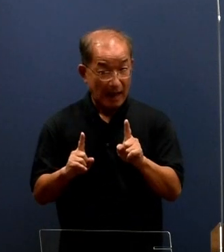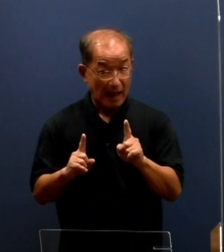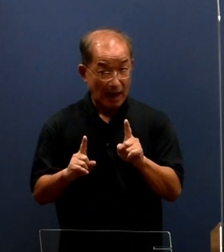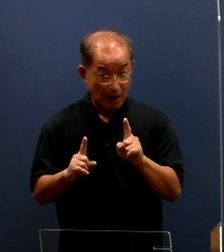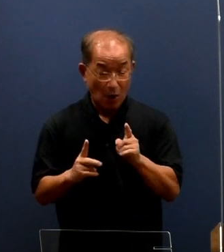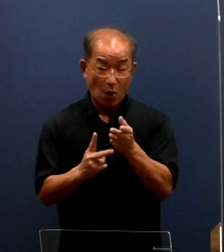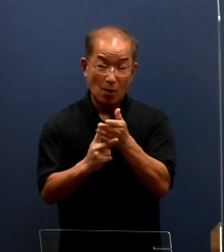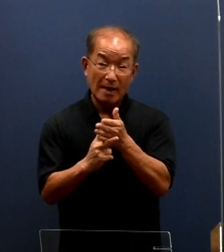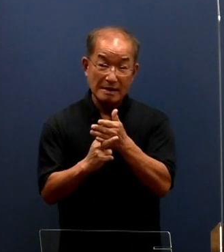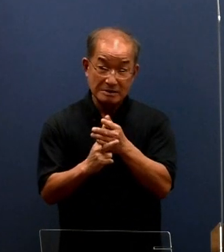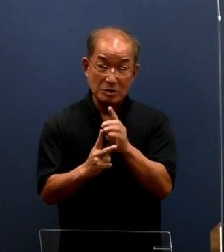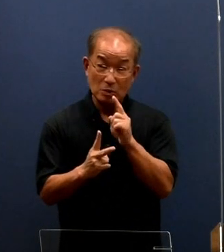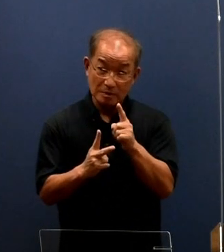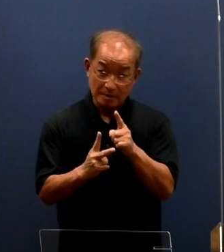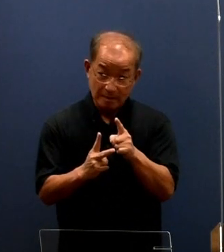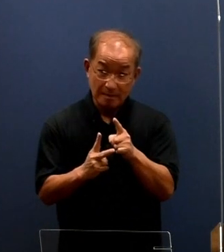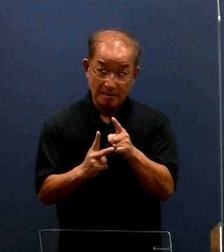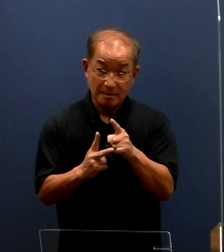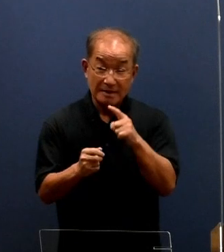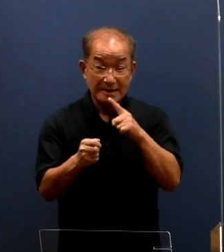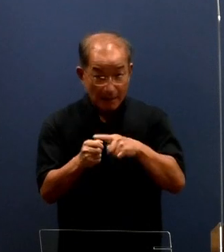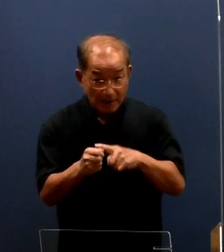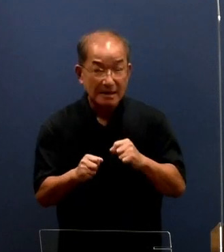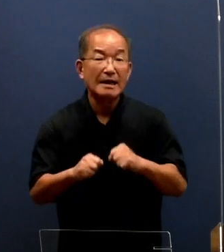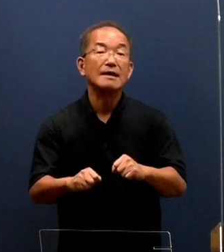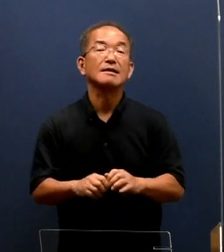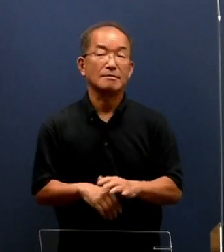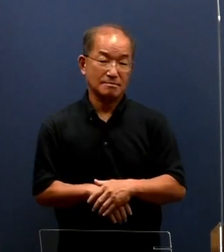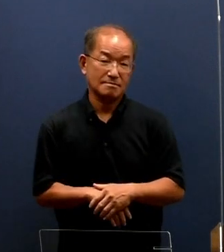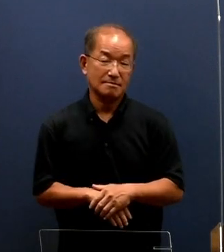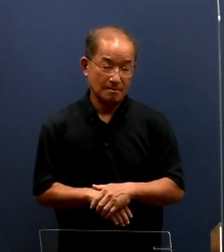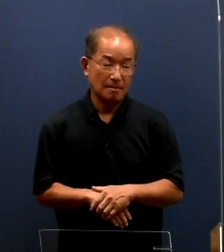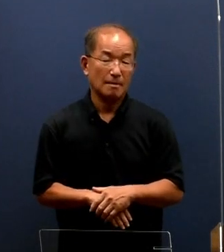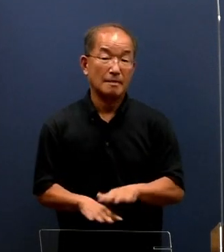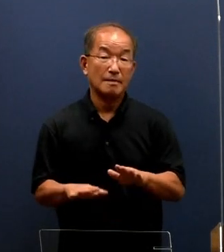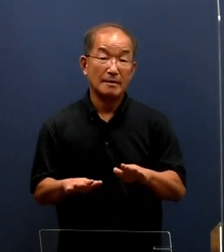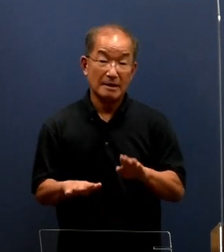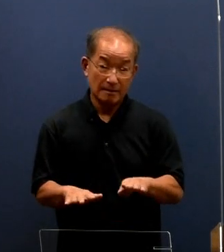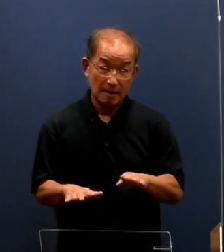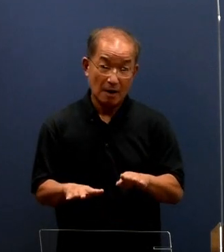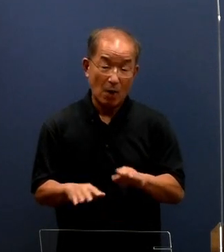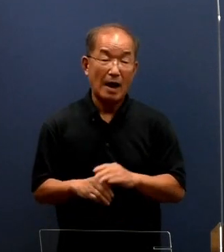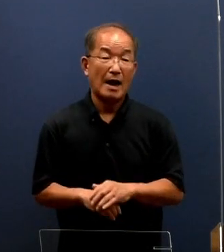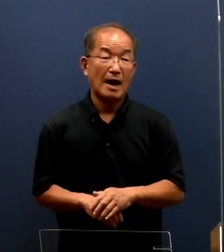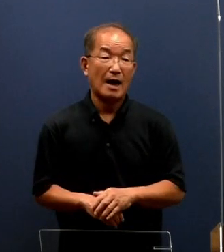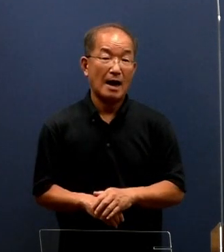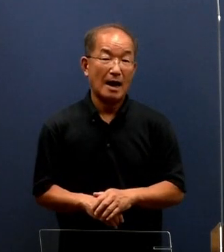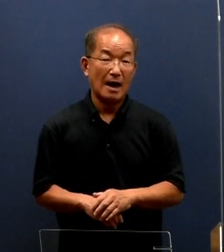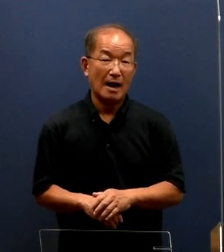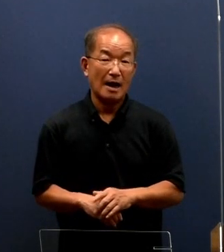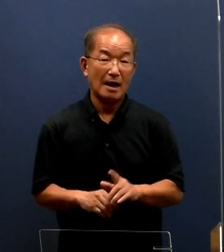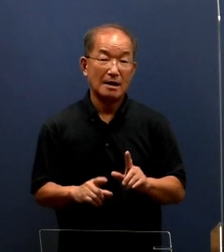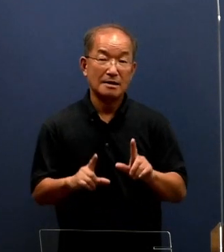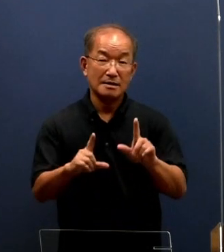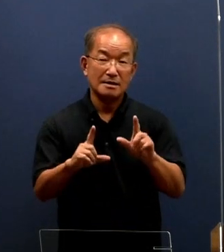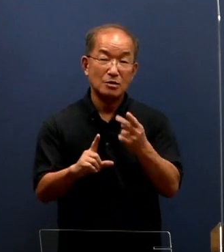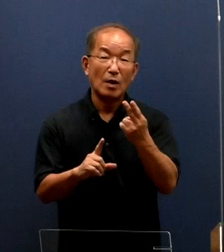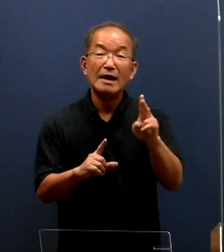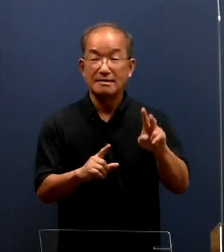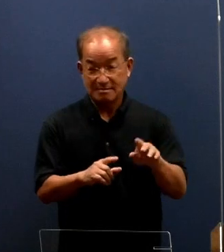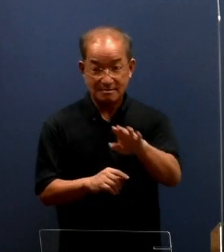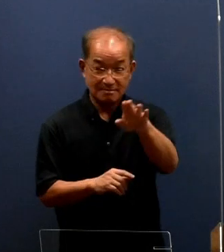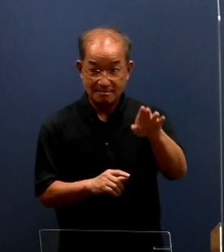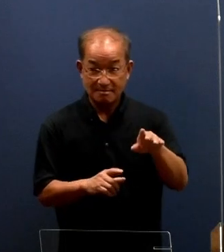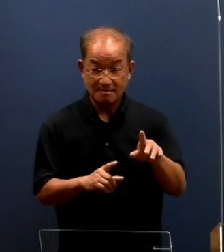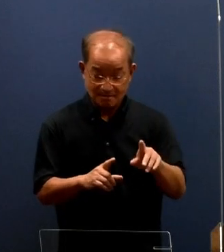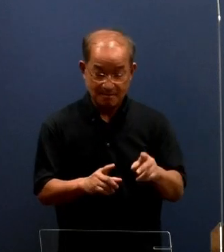てやってる。で、それを今は多分大都市っていうのは全部発熱外来に全部行っちゃ